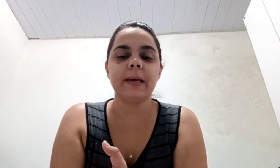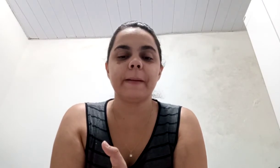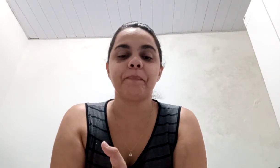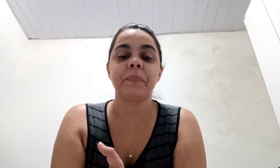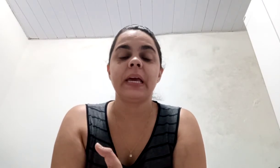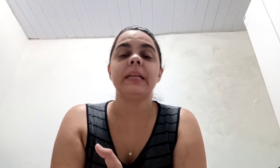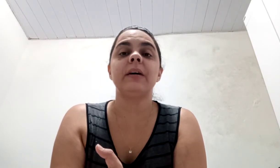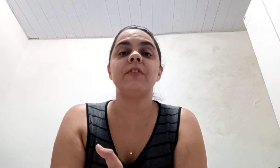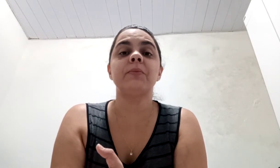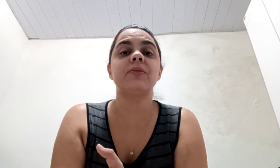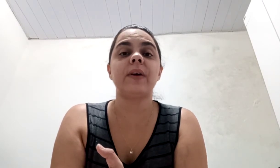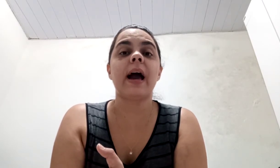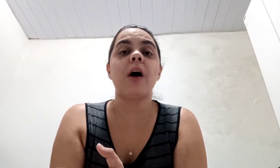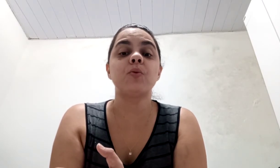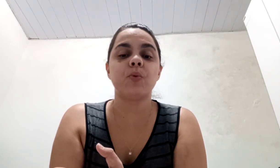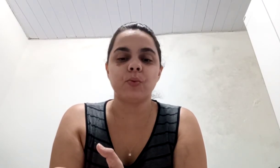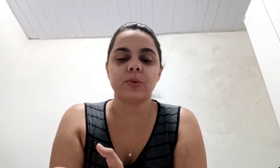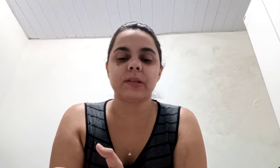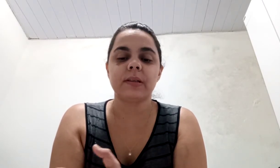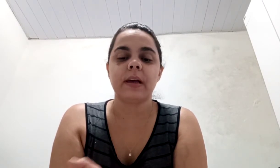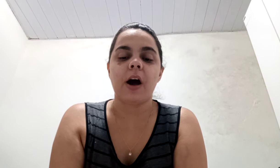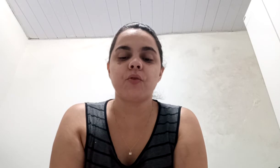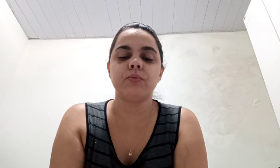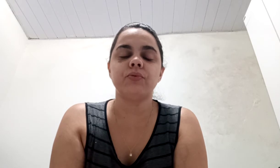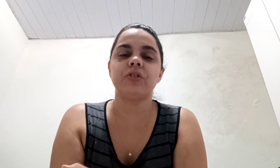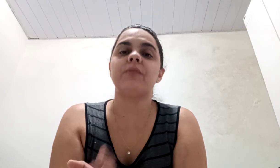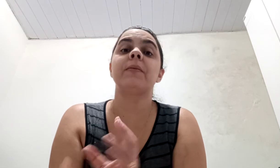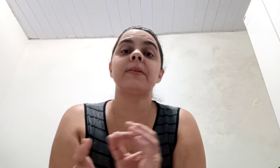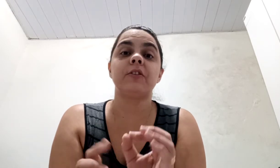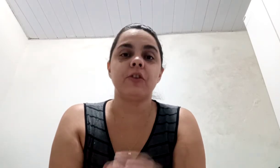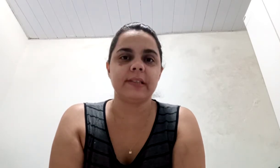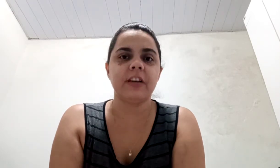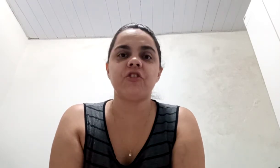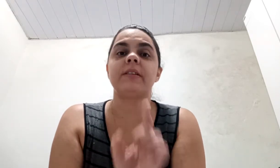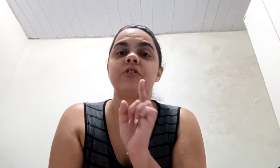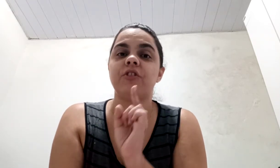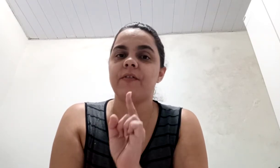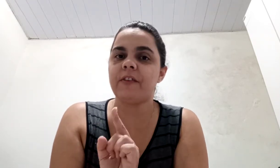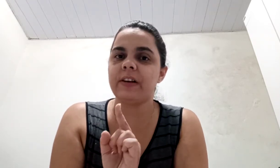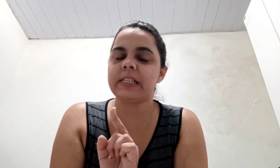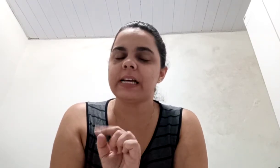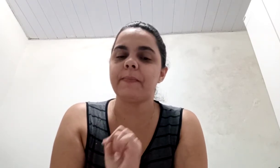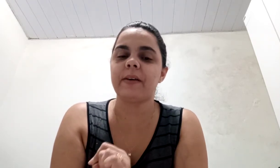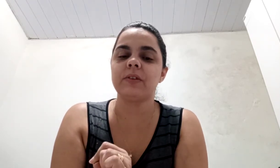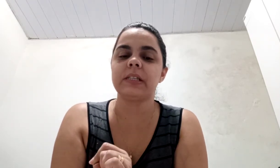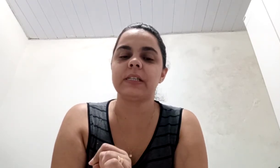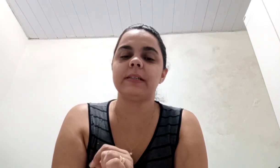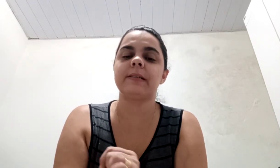dia. Então, vamos ver alguns não, vamos ver todas as letras, tia vai fazer aqui para vocês.